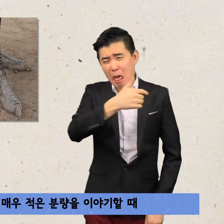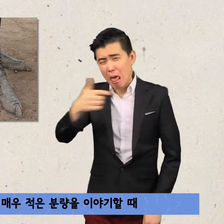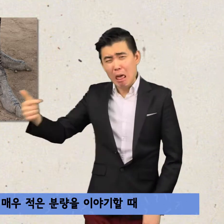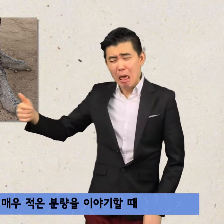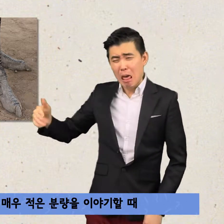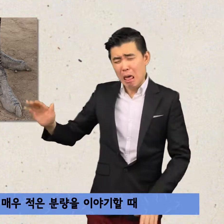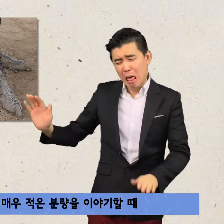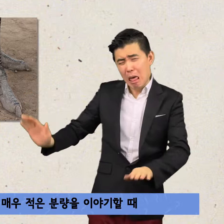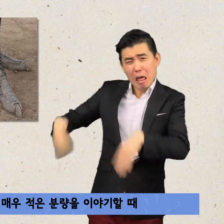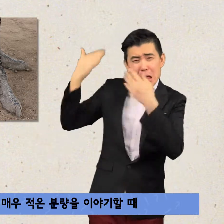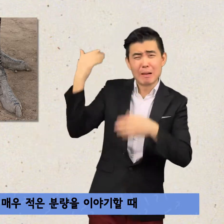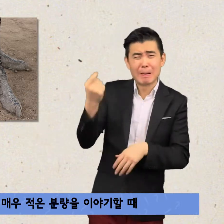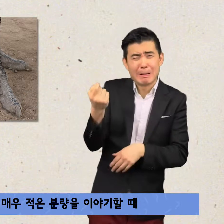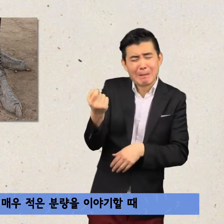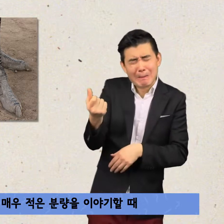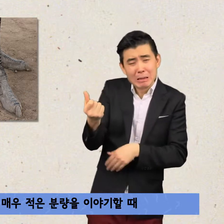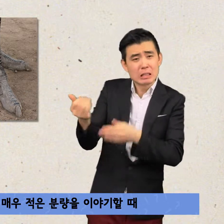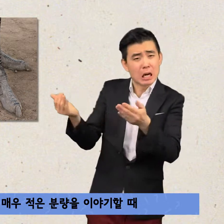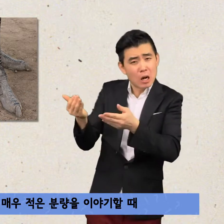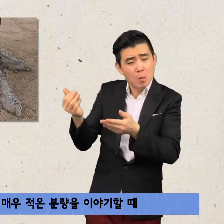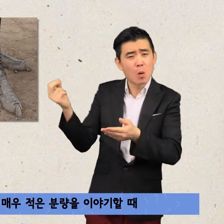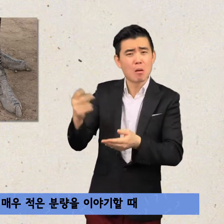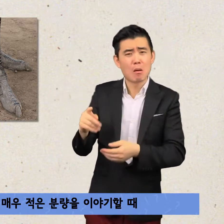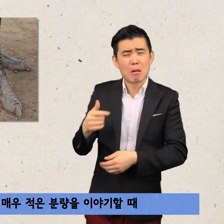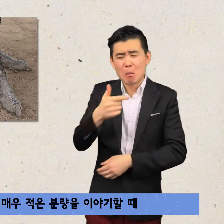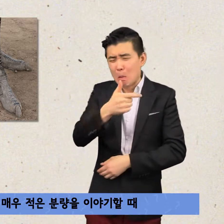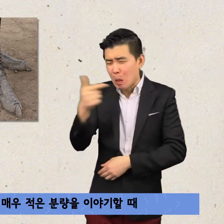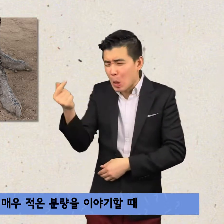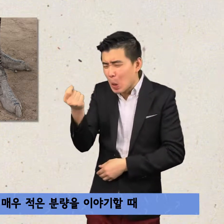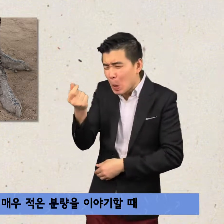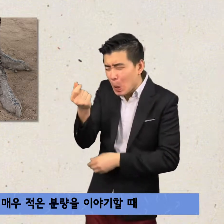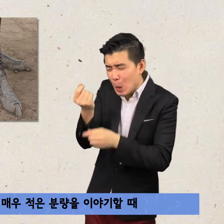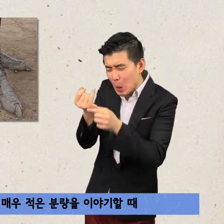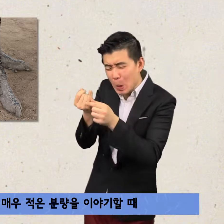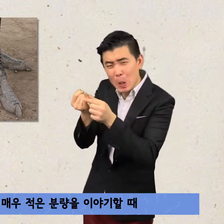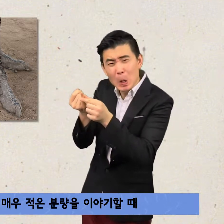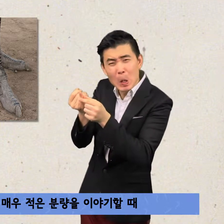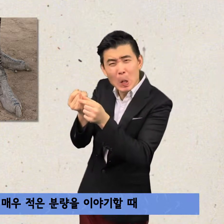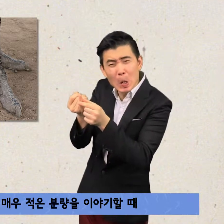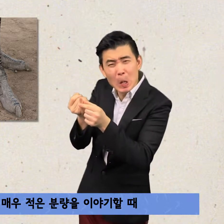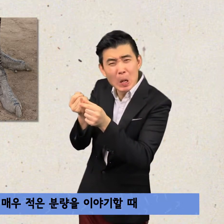아주 하찮은 일이나 매우 적은 분량을 이야기할 때